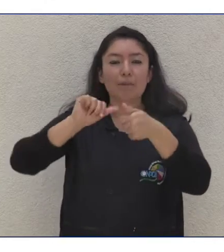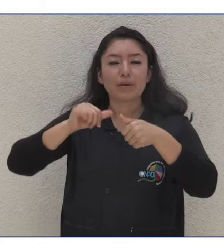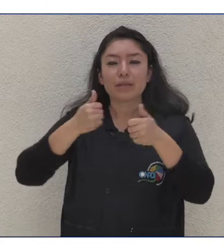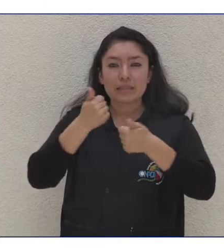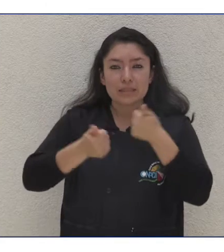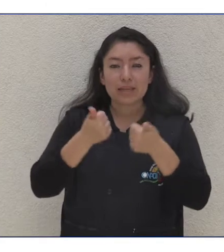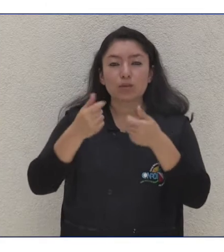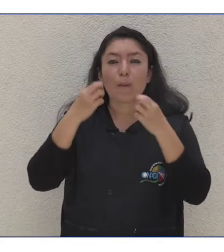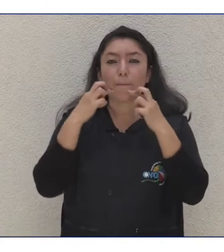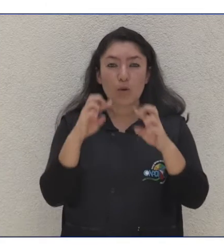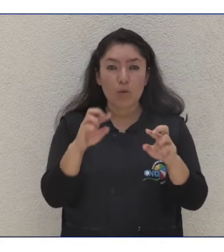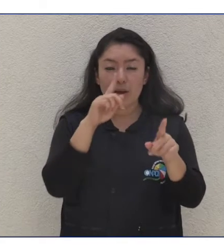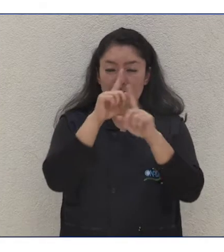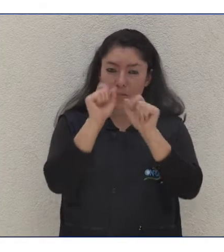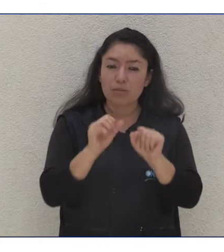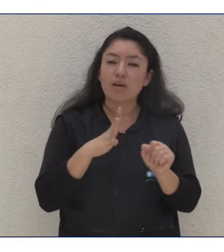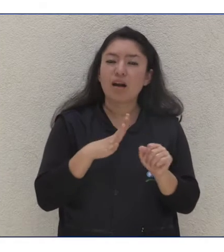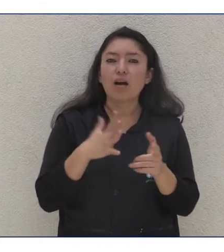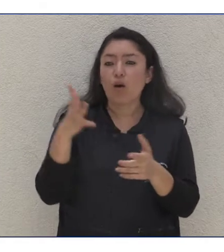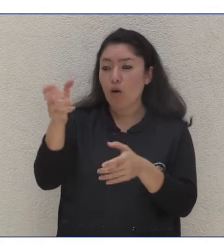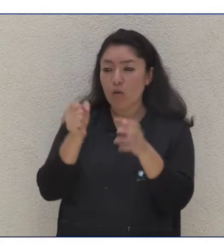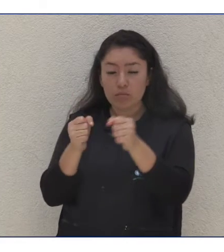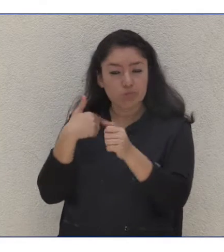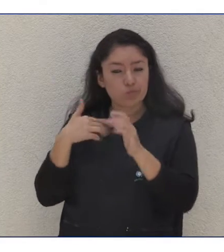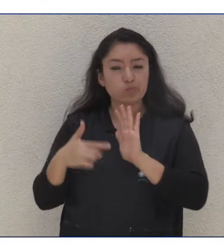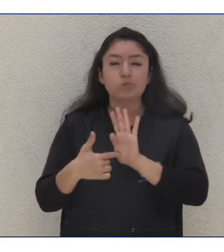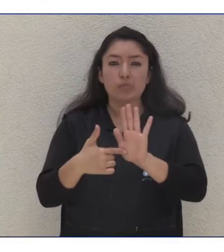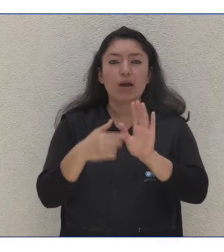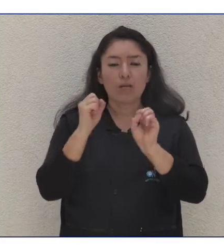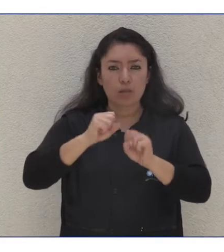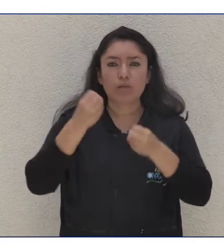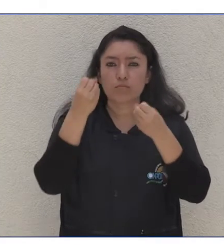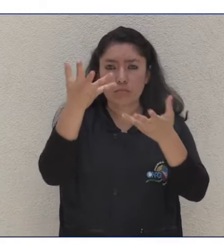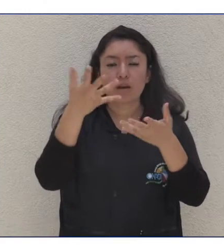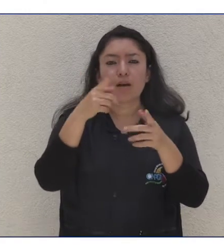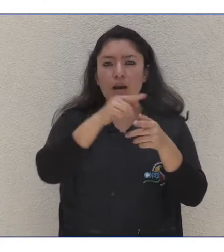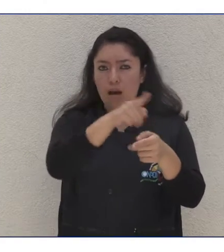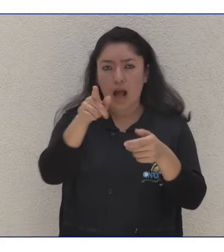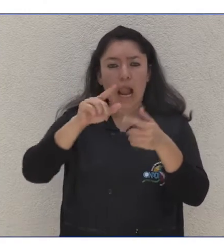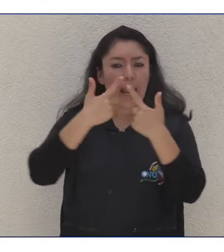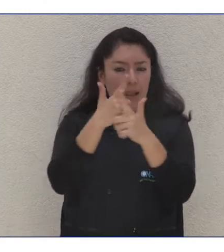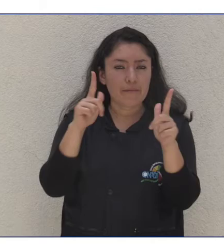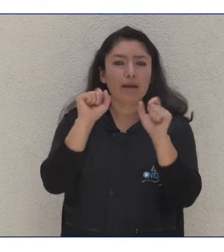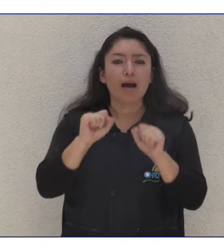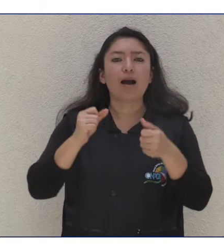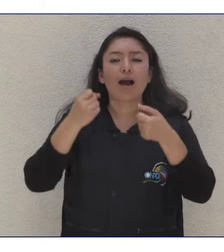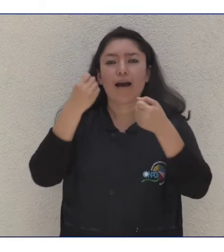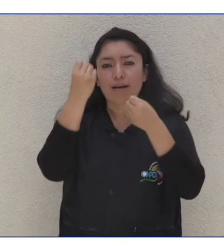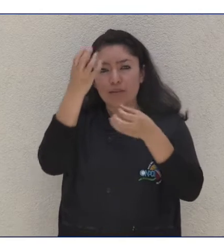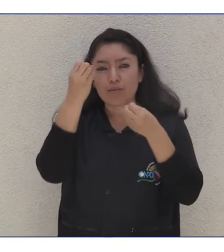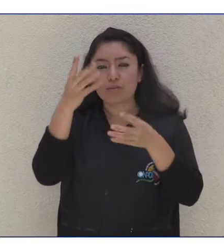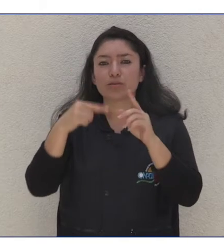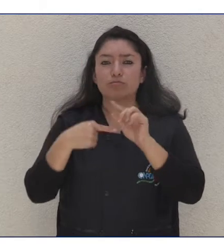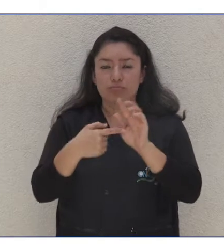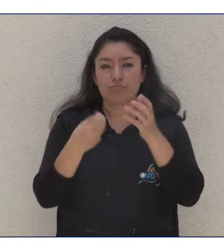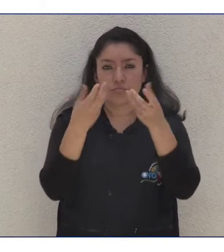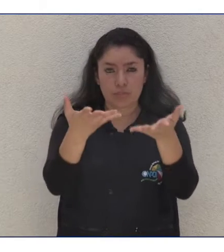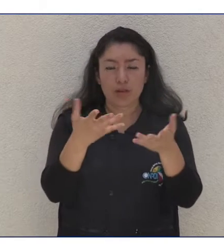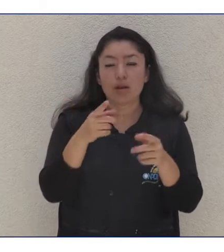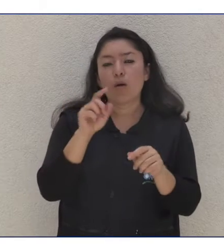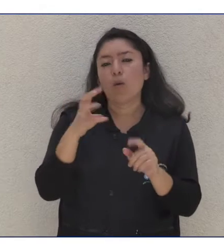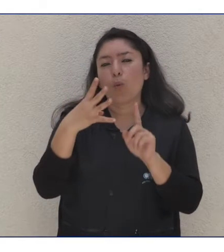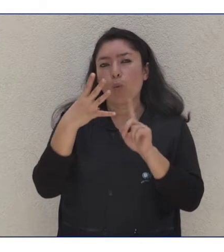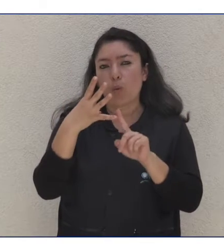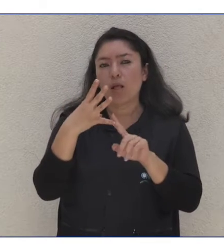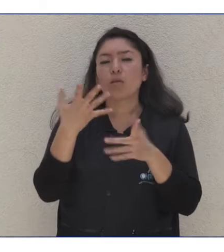administración pública y de los sujetos obligados y el derecho de toda persona a tener acceso libre a la información pública. 4.